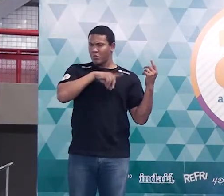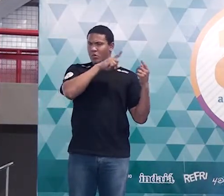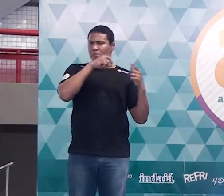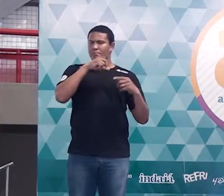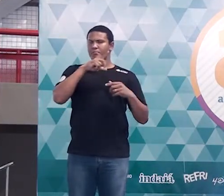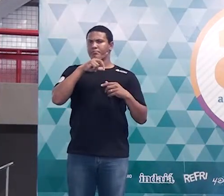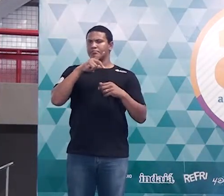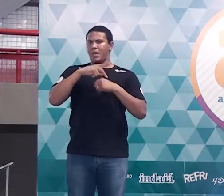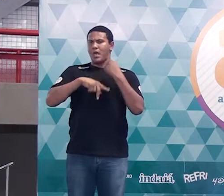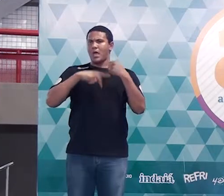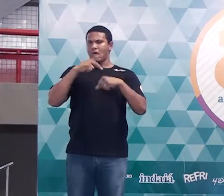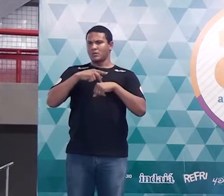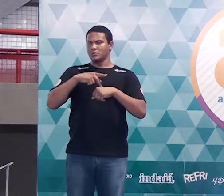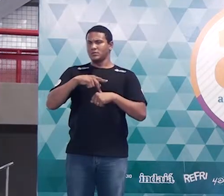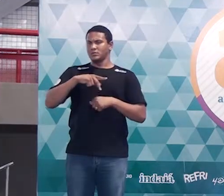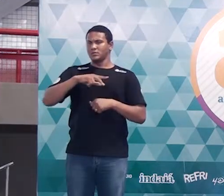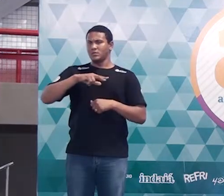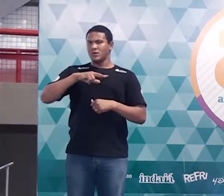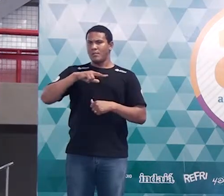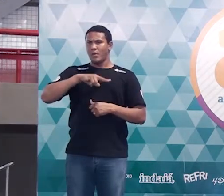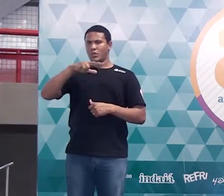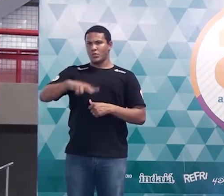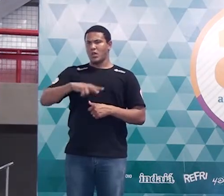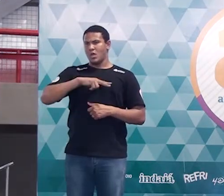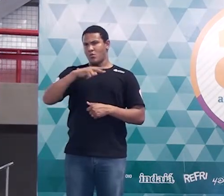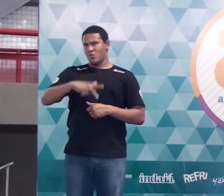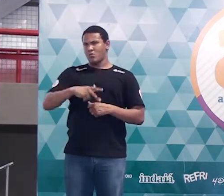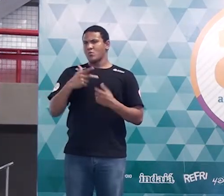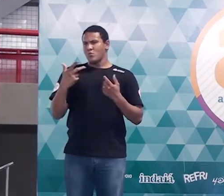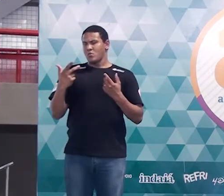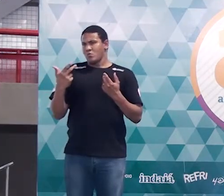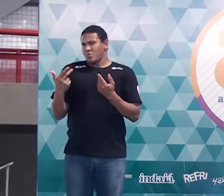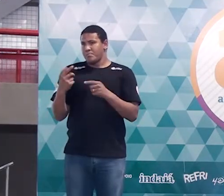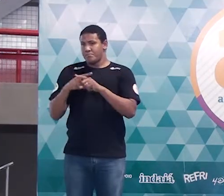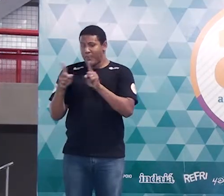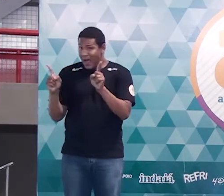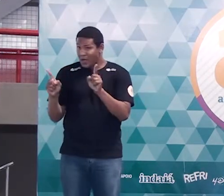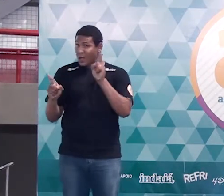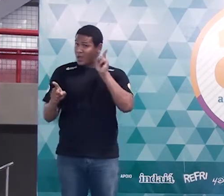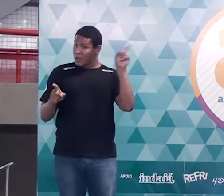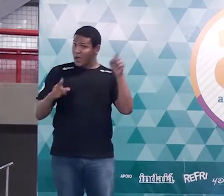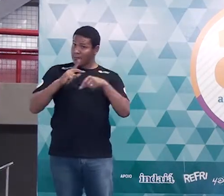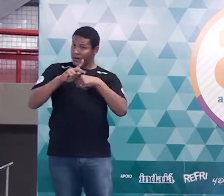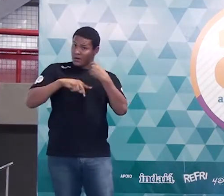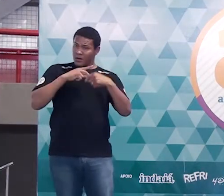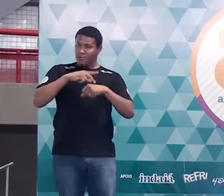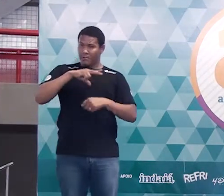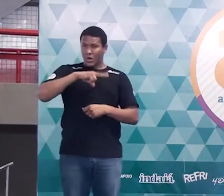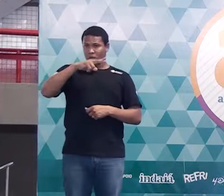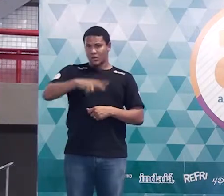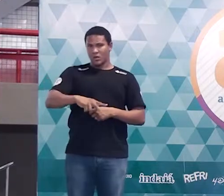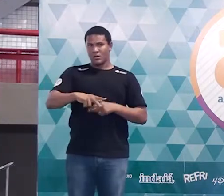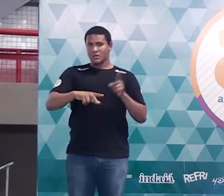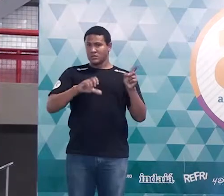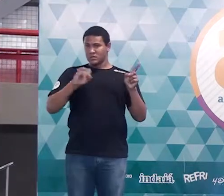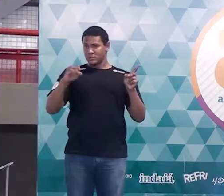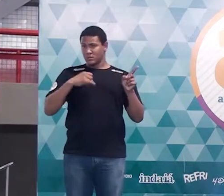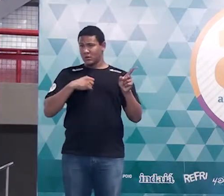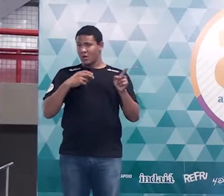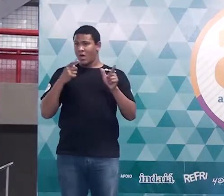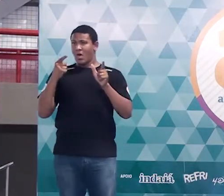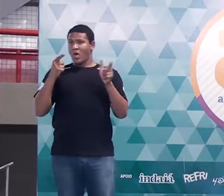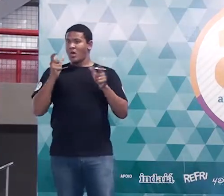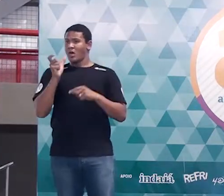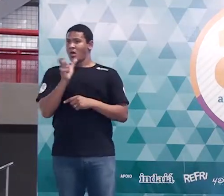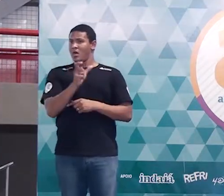Mas lá em Portugal, se você chamar uma moça de rapariga,